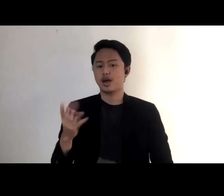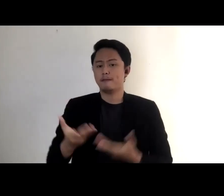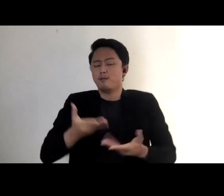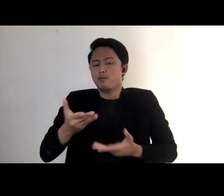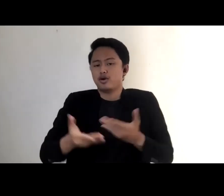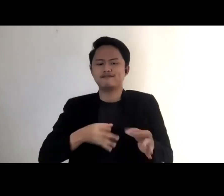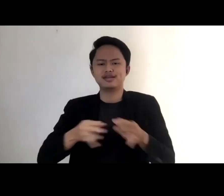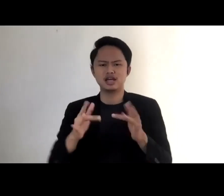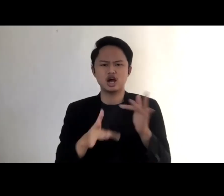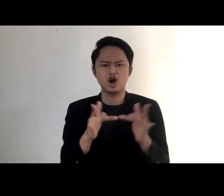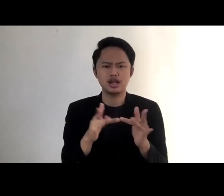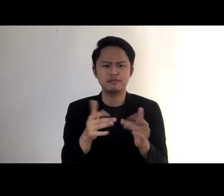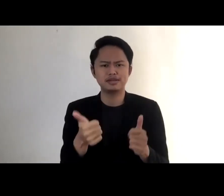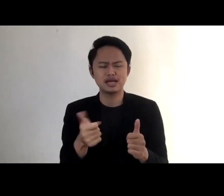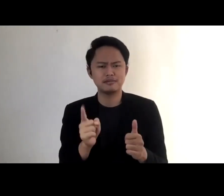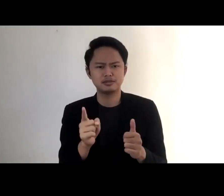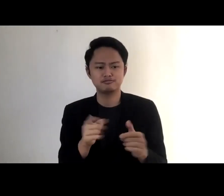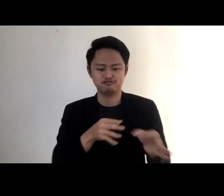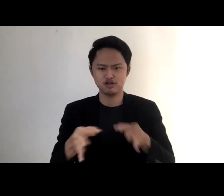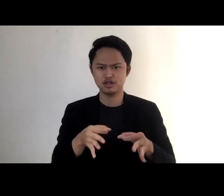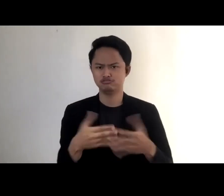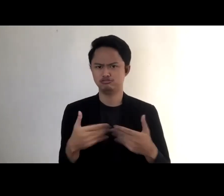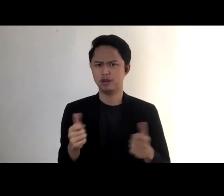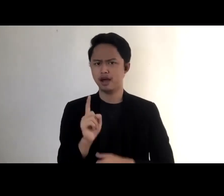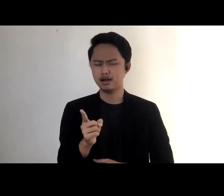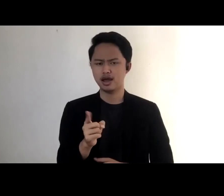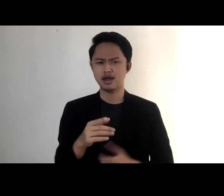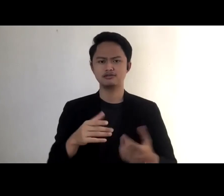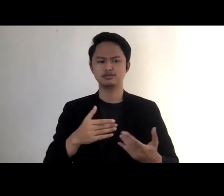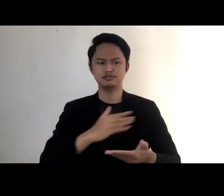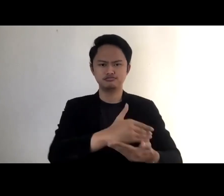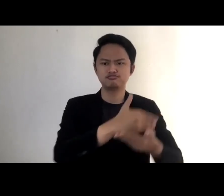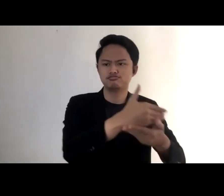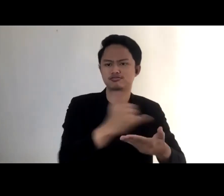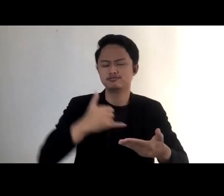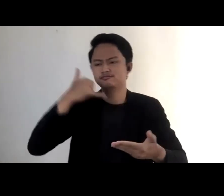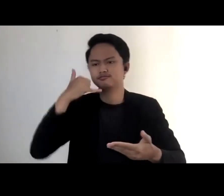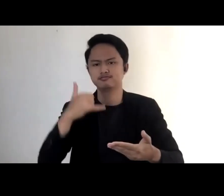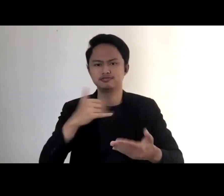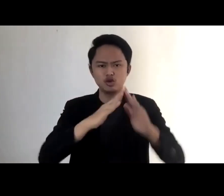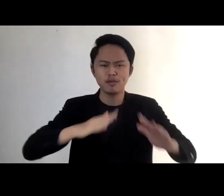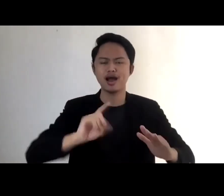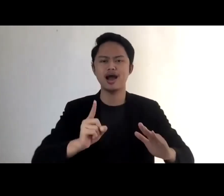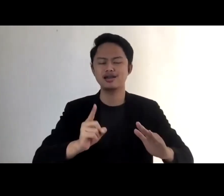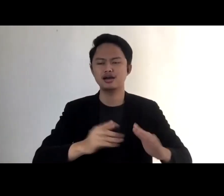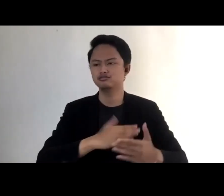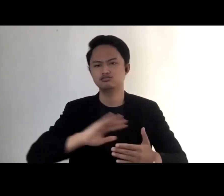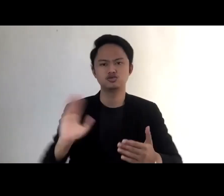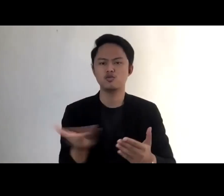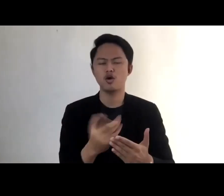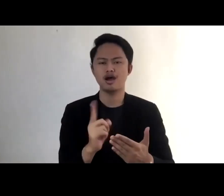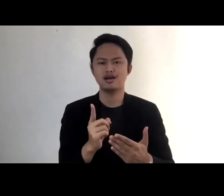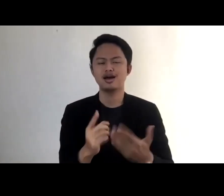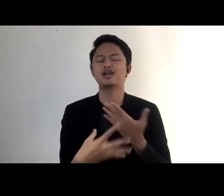karena sarana prasarananya tersedia, peralatan TIK-nya terpenuhi di rumah misalnya, dapat